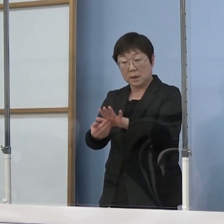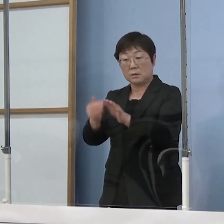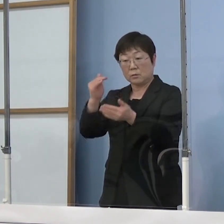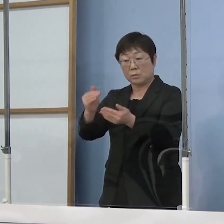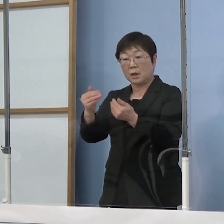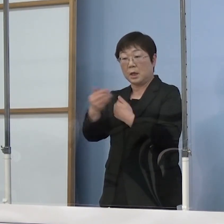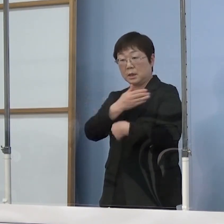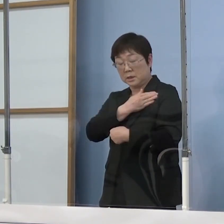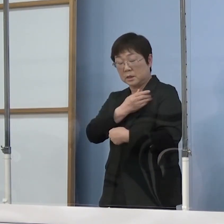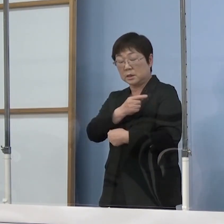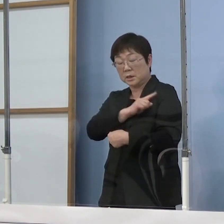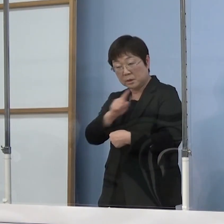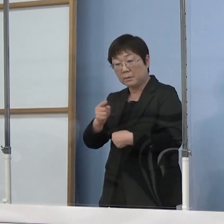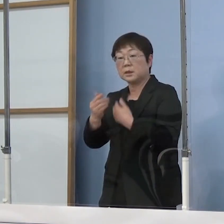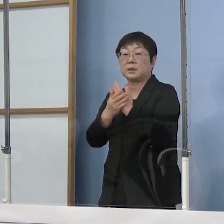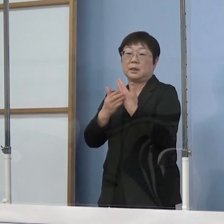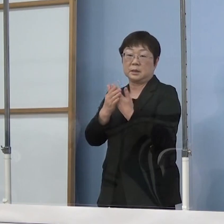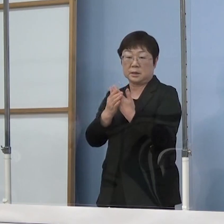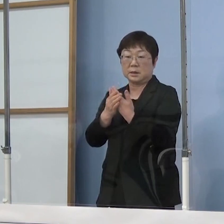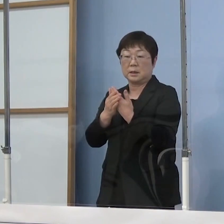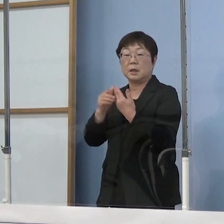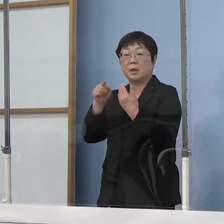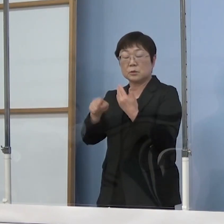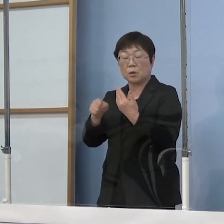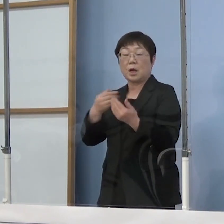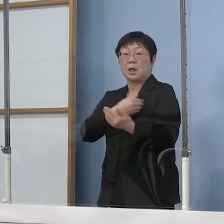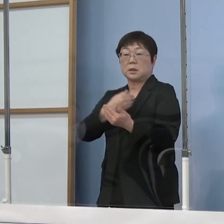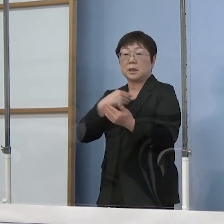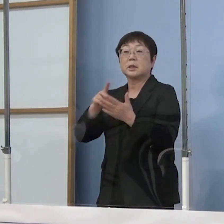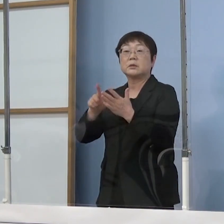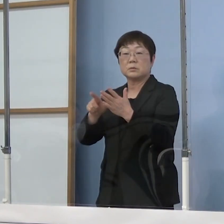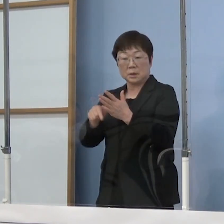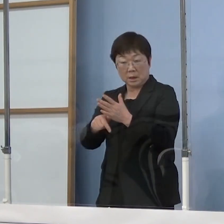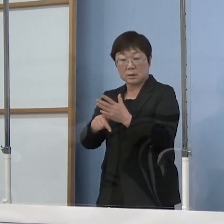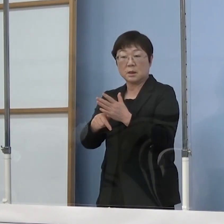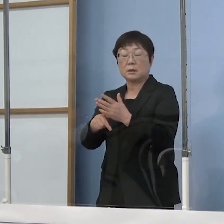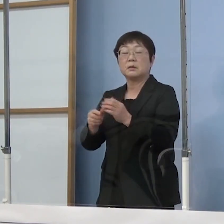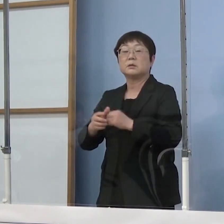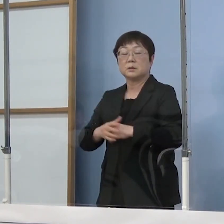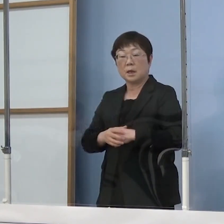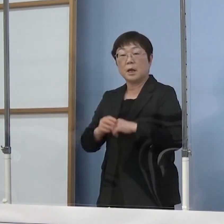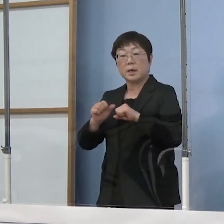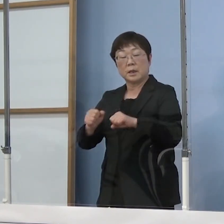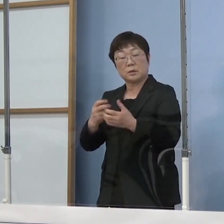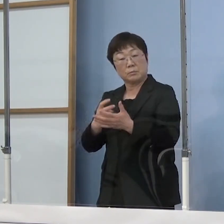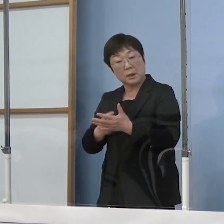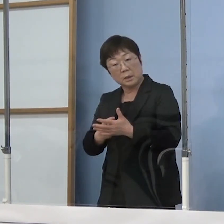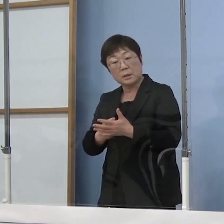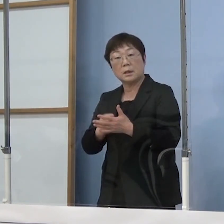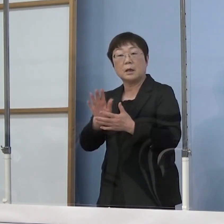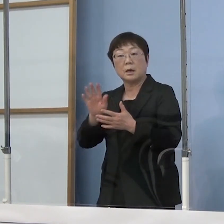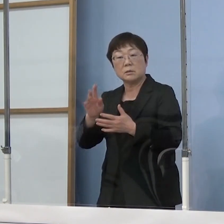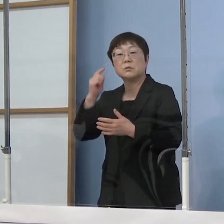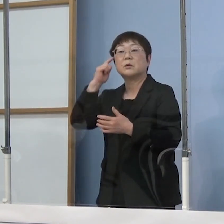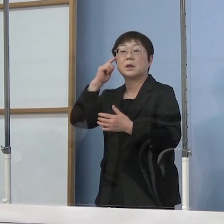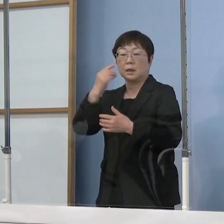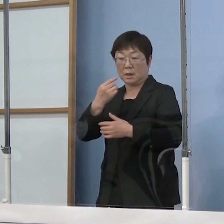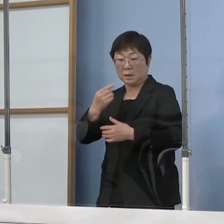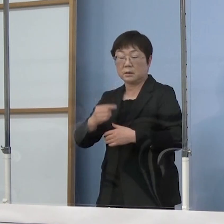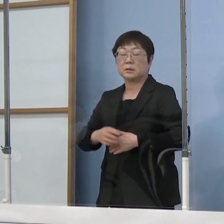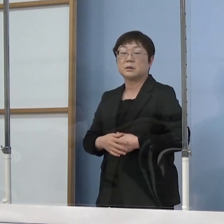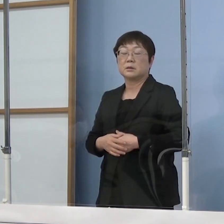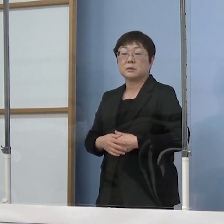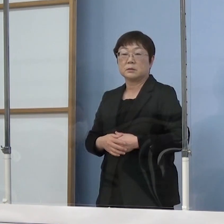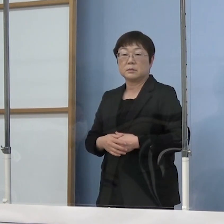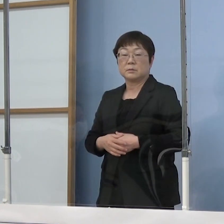提になるわけなんですが、やはりそれができるんであれば、やはりやるべきではないか、このように考えたところで